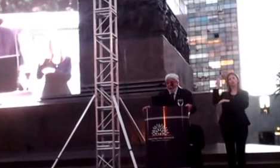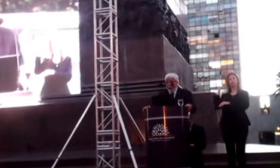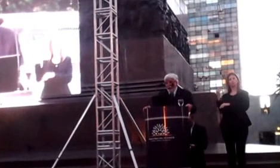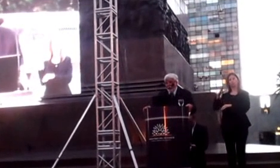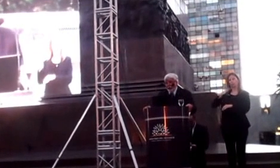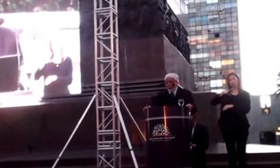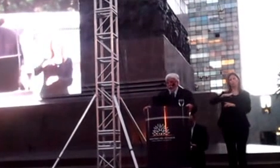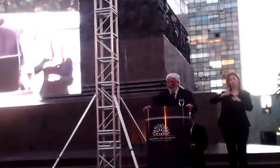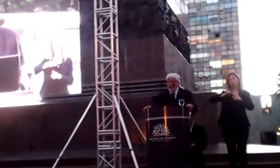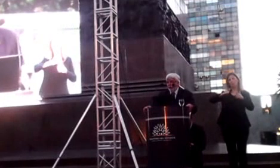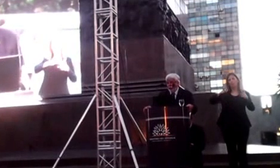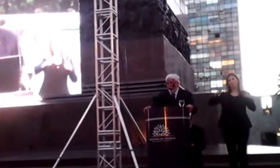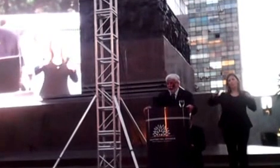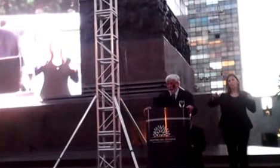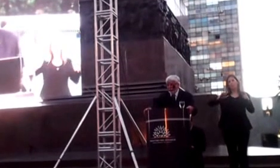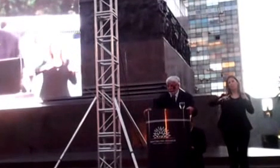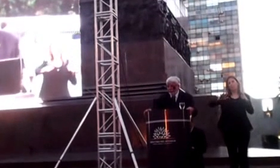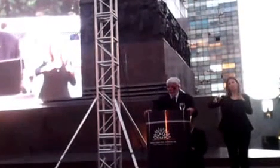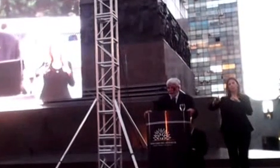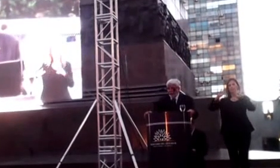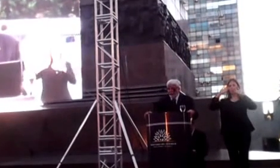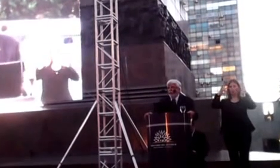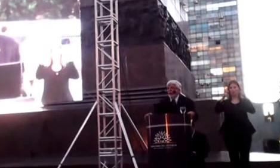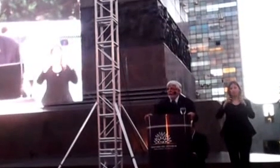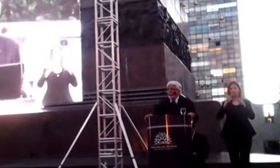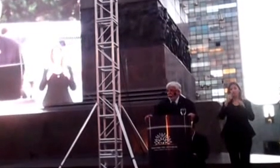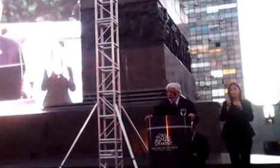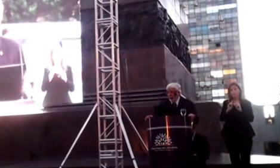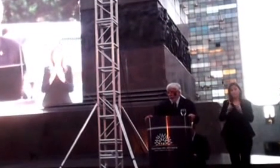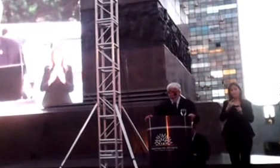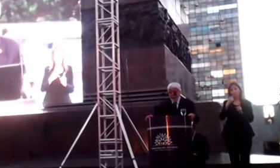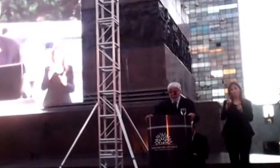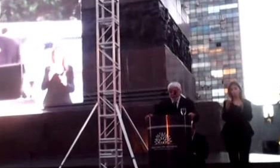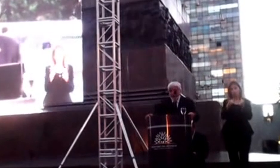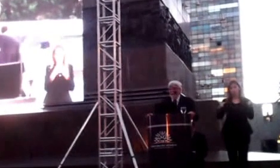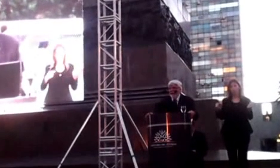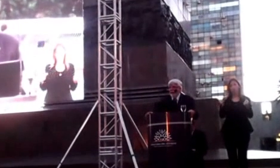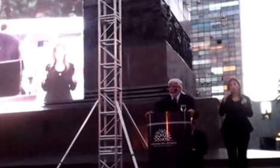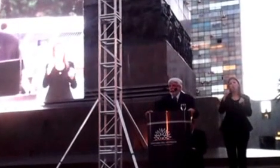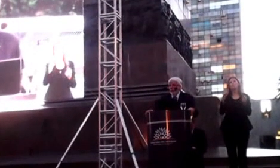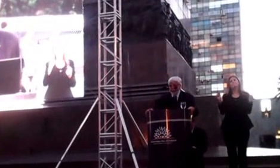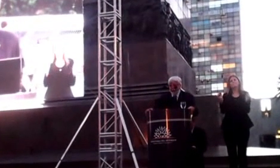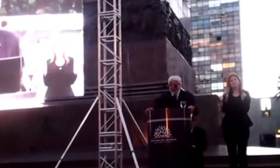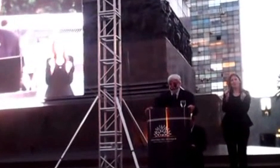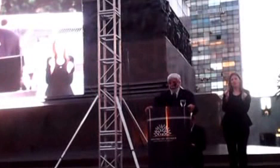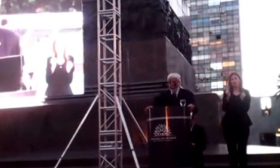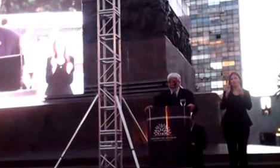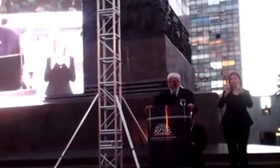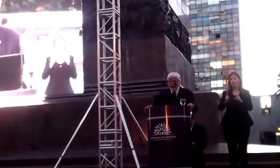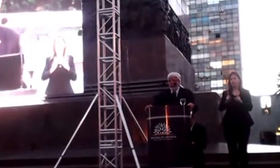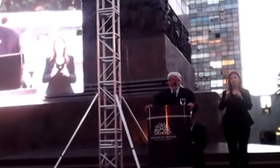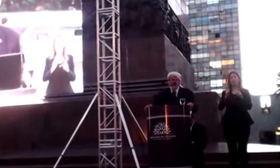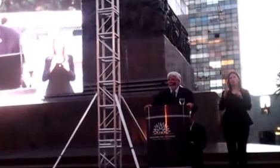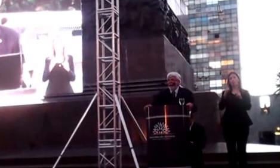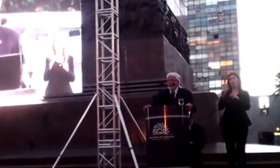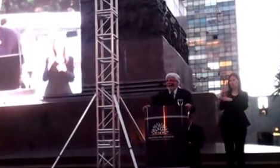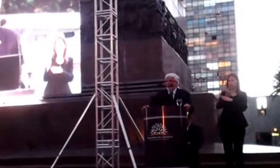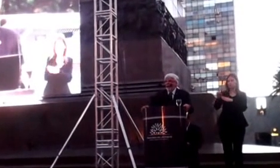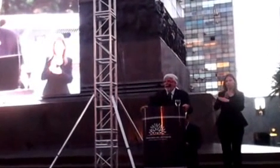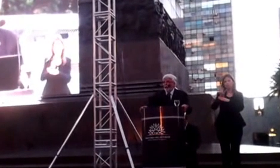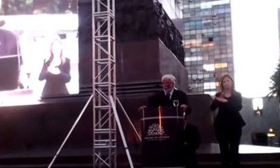habido un aumento de los delitos violentos y por ese motivo el miedo y la inseguridad se